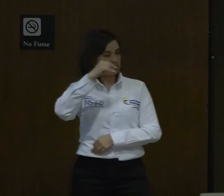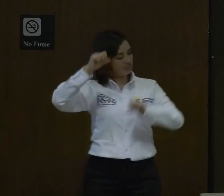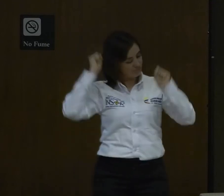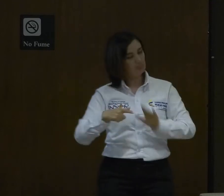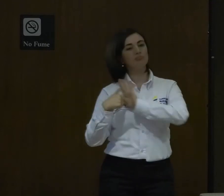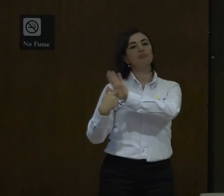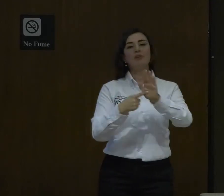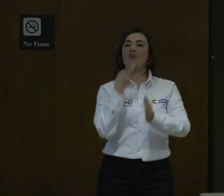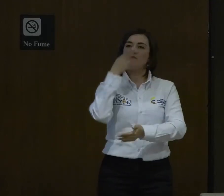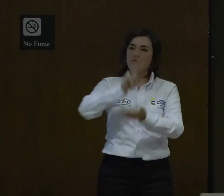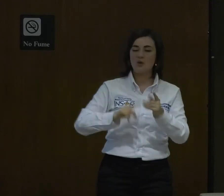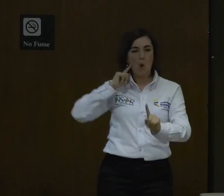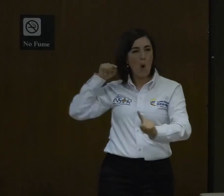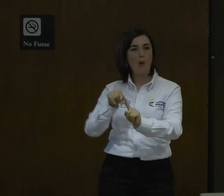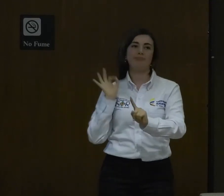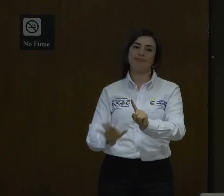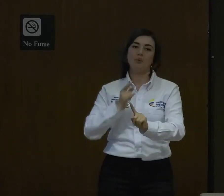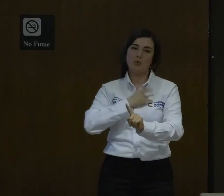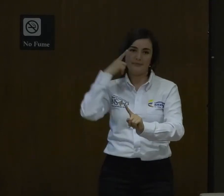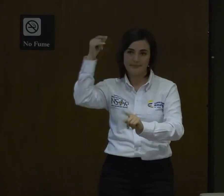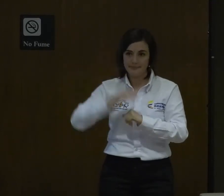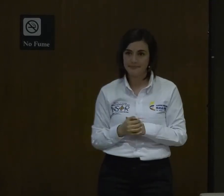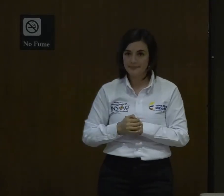declaró esta misión bilingüe. Y la